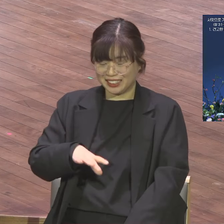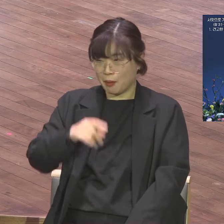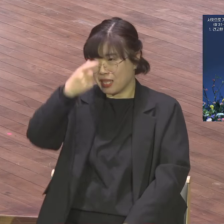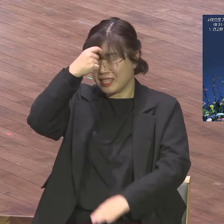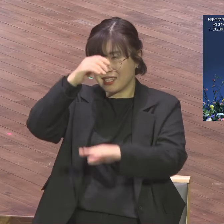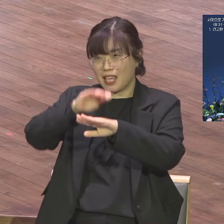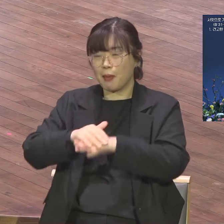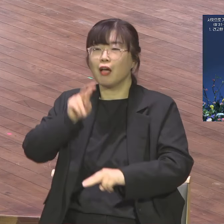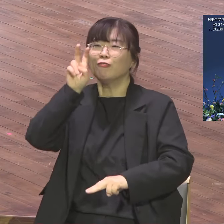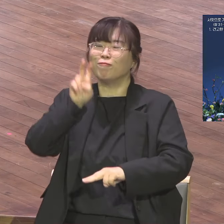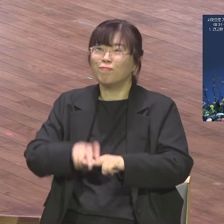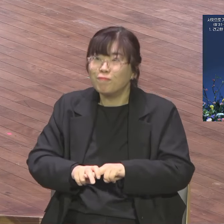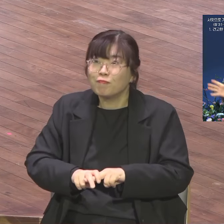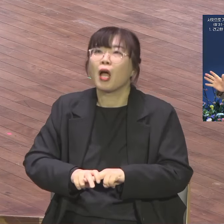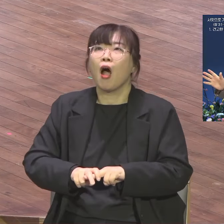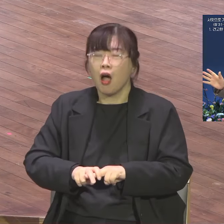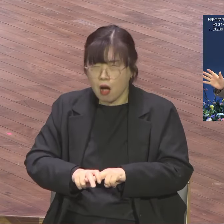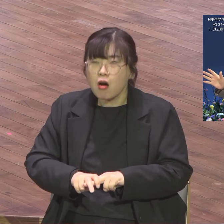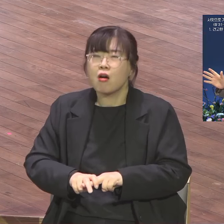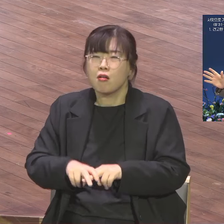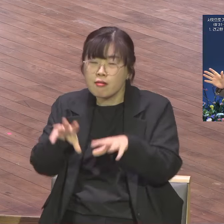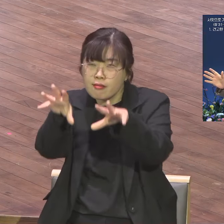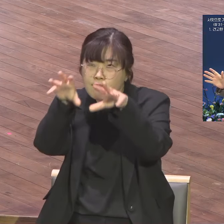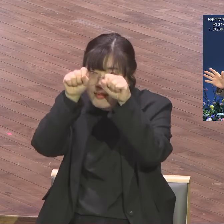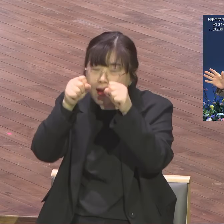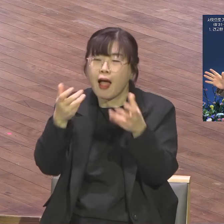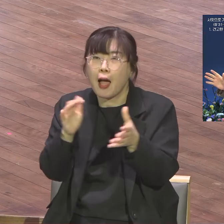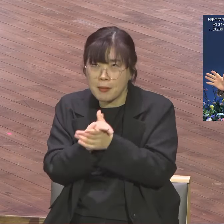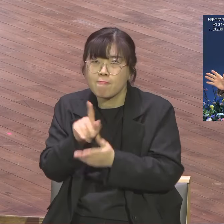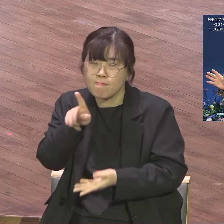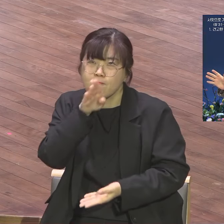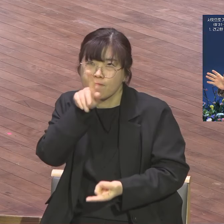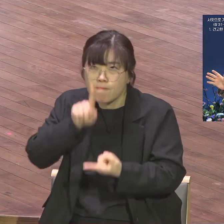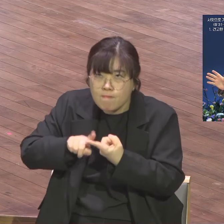부딪히면 하나님 말씀은 온데간 데도 없어요.